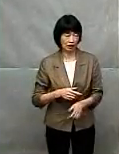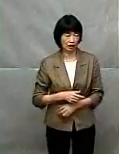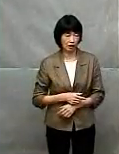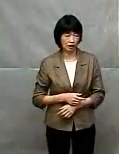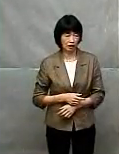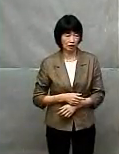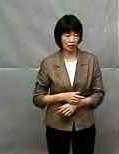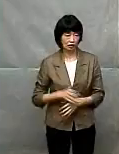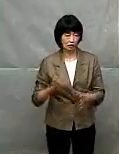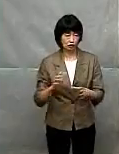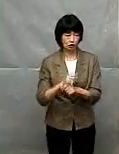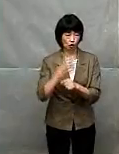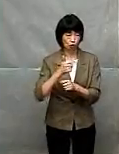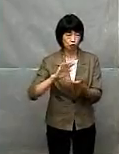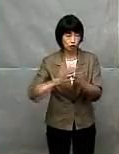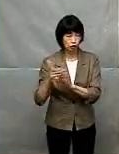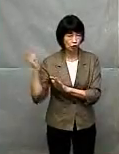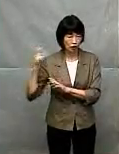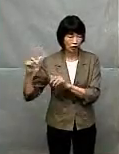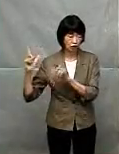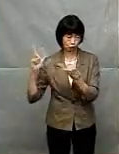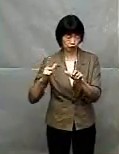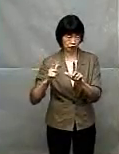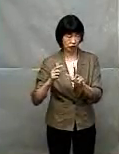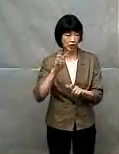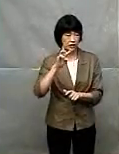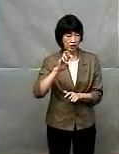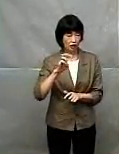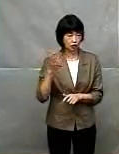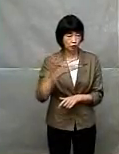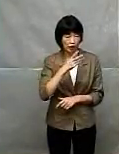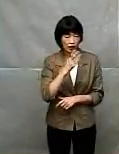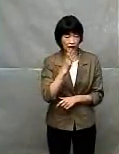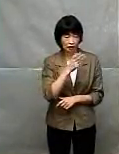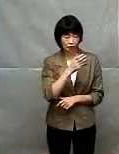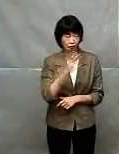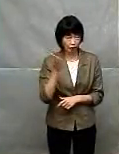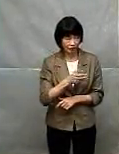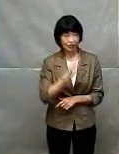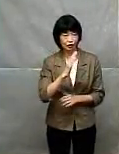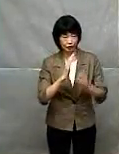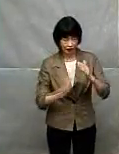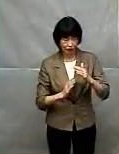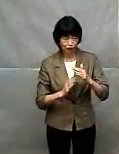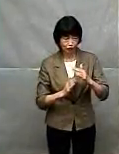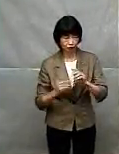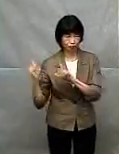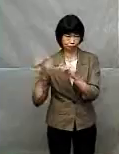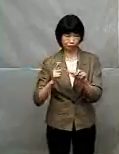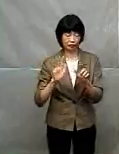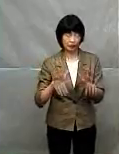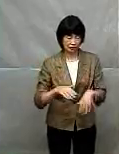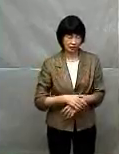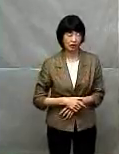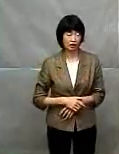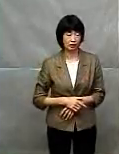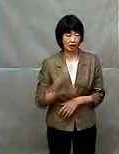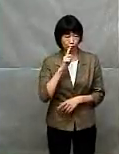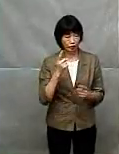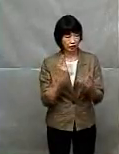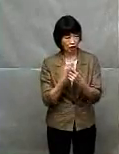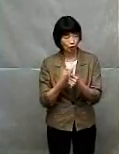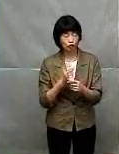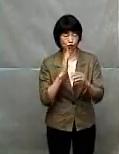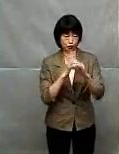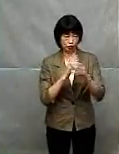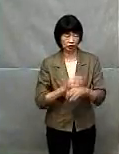3割以下にするよう通知を受けたりしておりまして、市町村の中でかなり今見直し議論が進んでいるようです。知事はこれまで